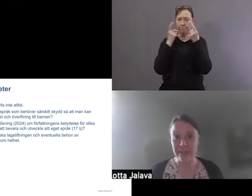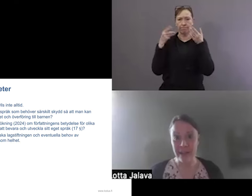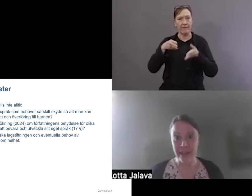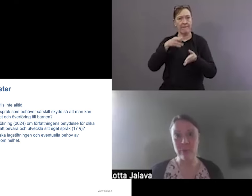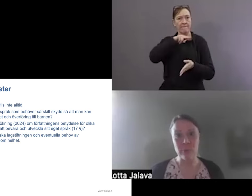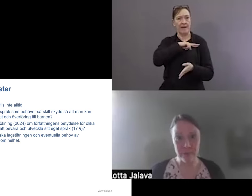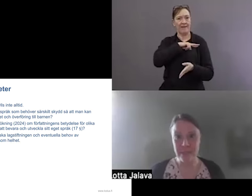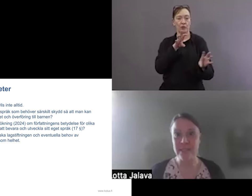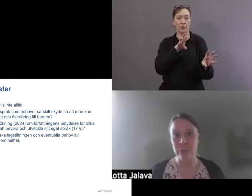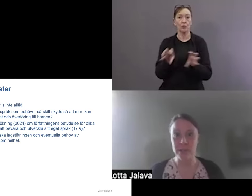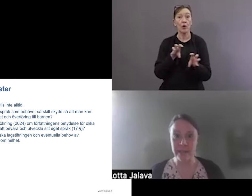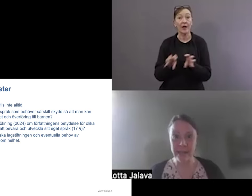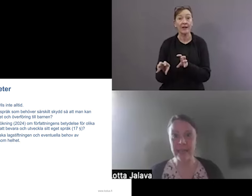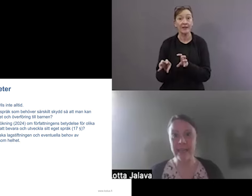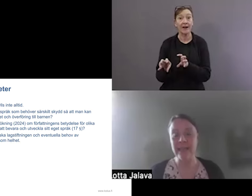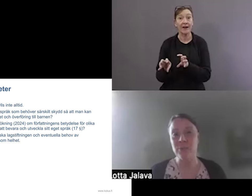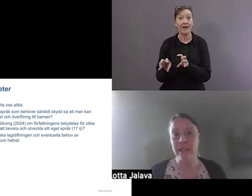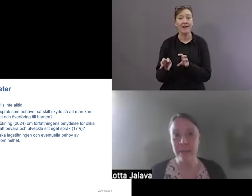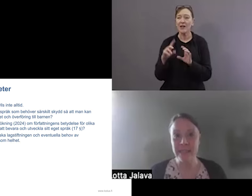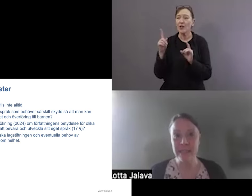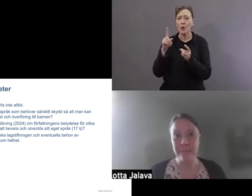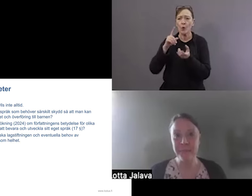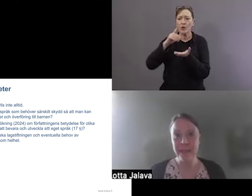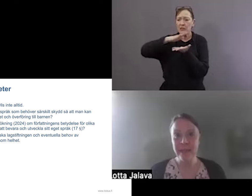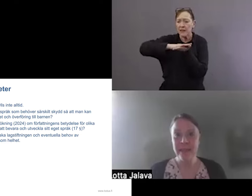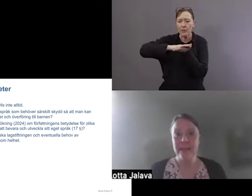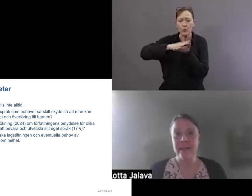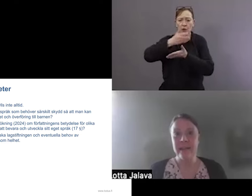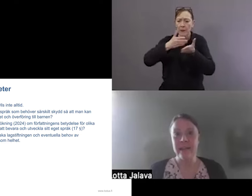myös jollain tavalla niin kuin status ja rakenne niiden suojelemiseksi.